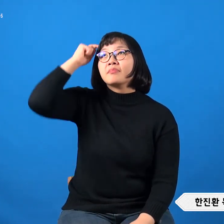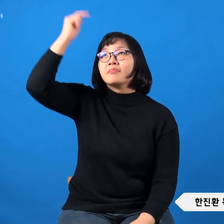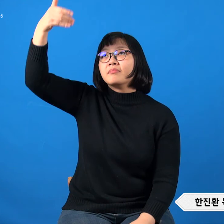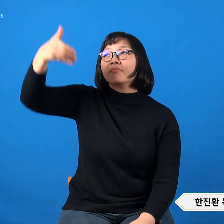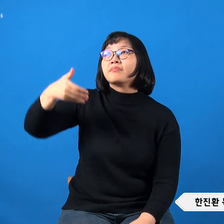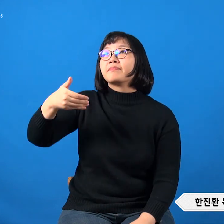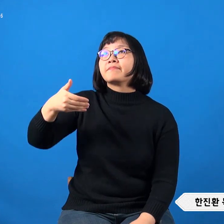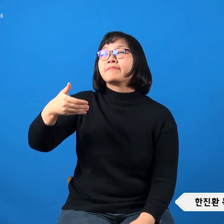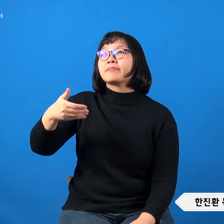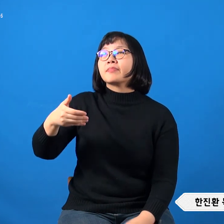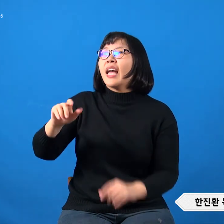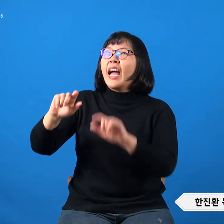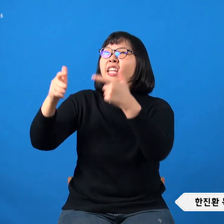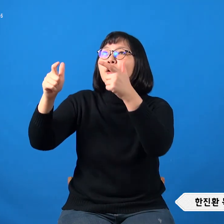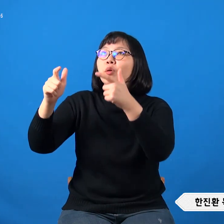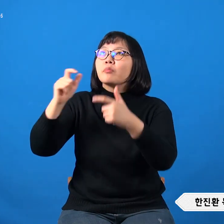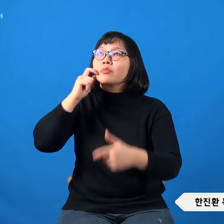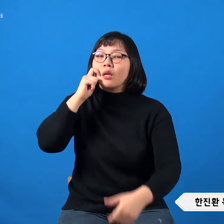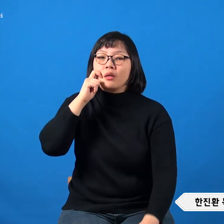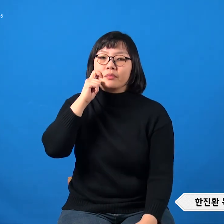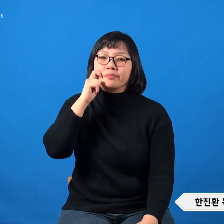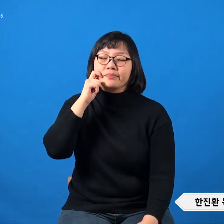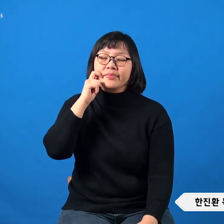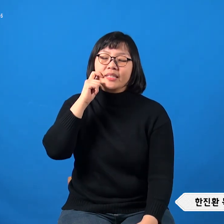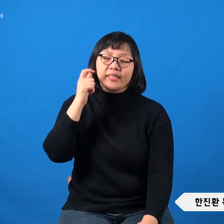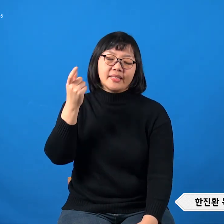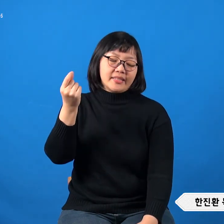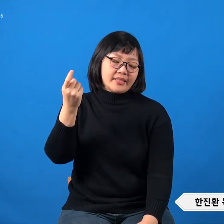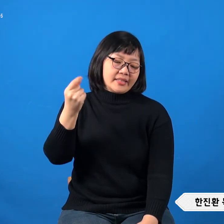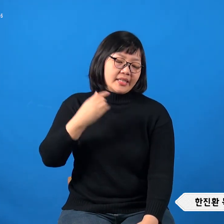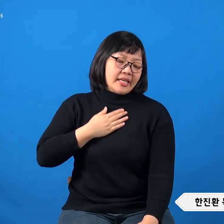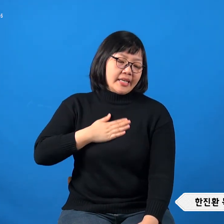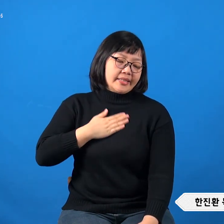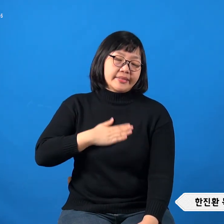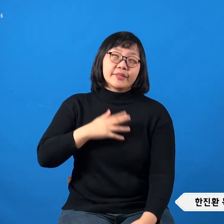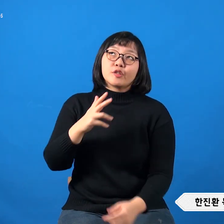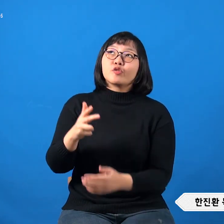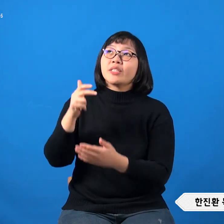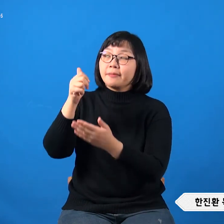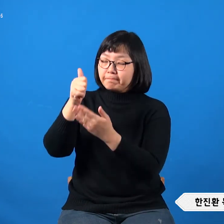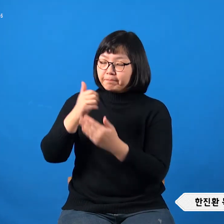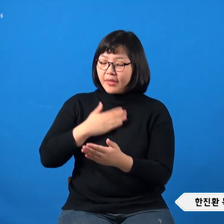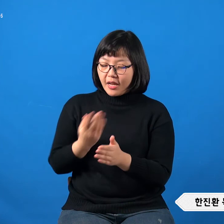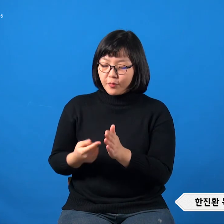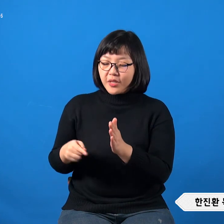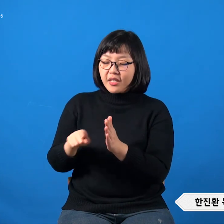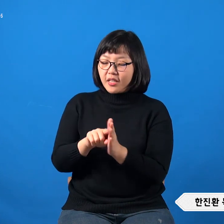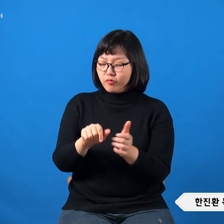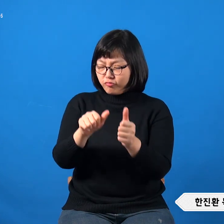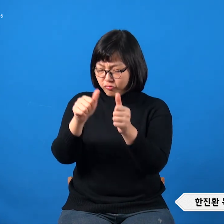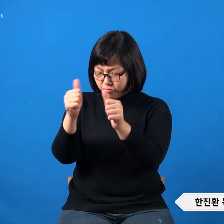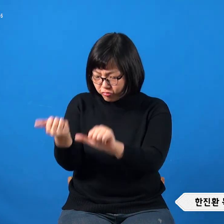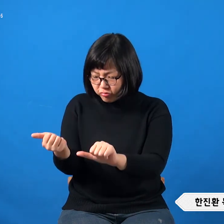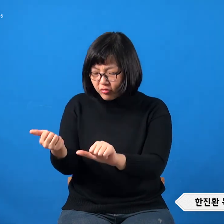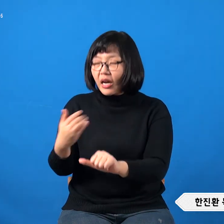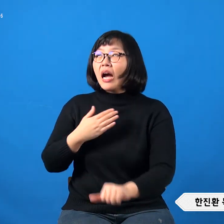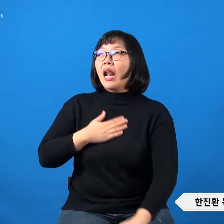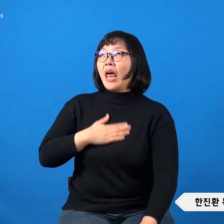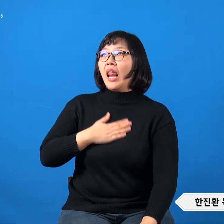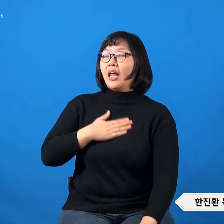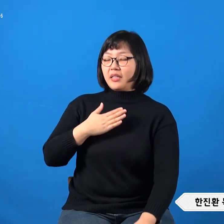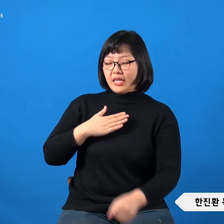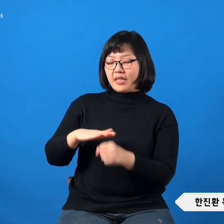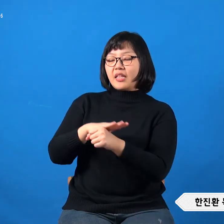그러는데 차마 뭐 아니라고는 말 못하겠습니다. 예, 주님 날 위해 돌아가셨는데 주님